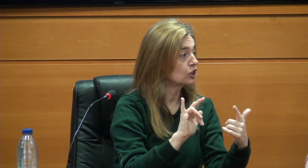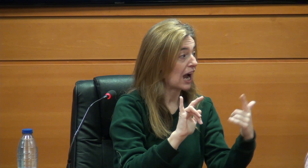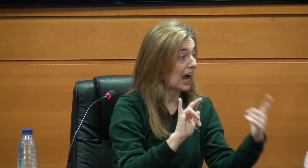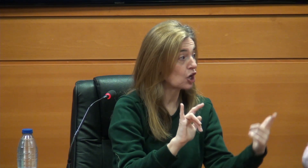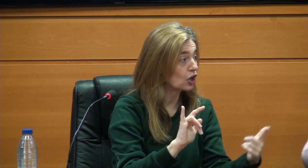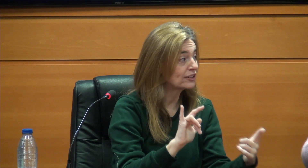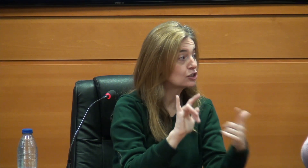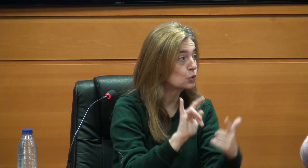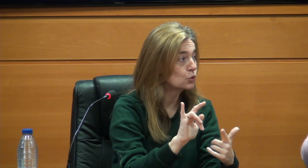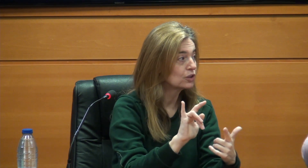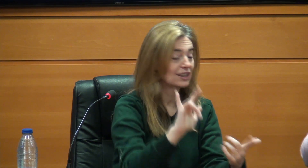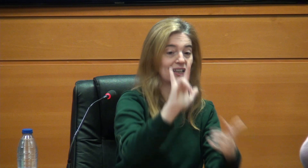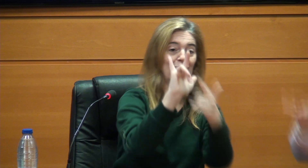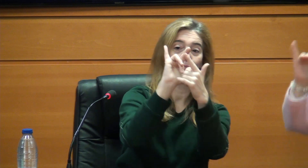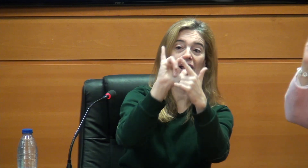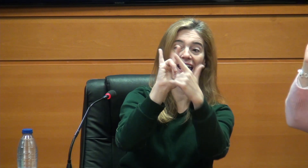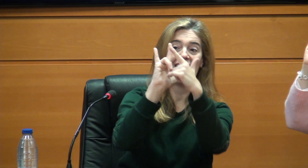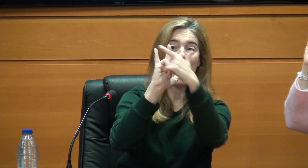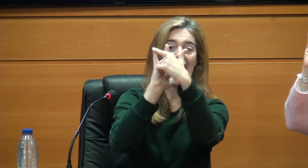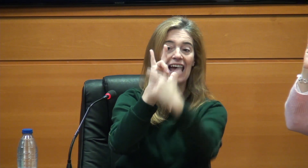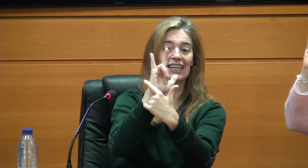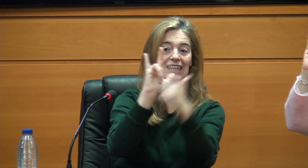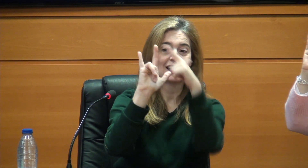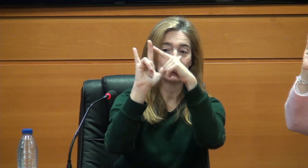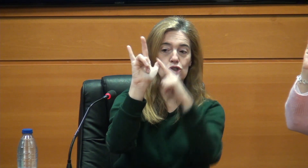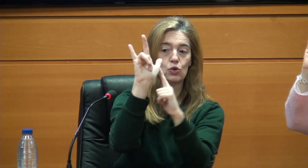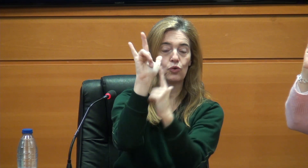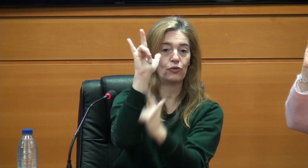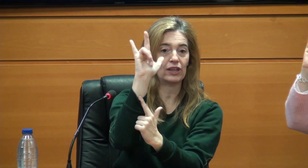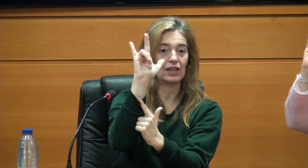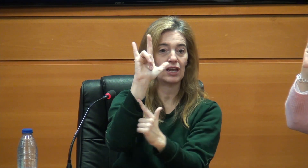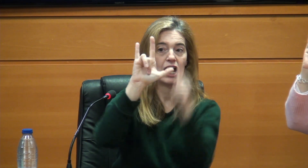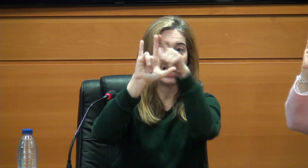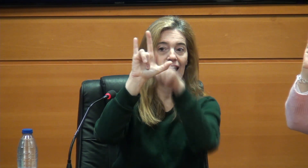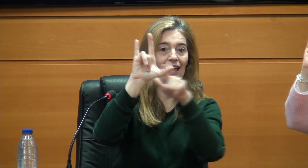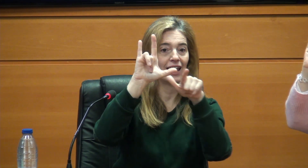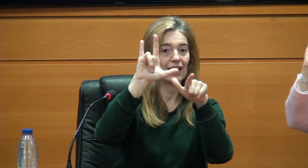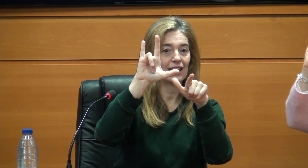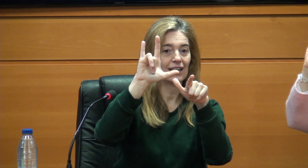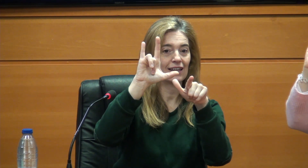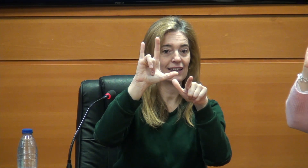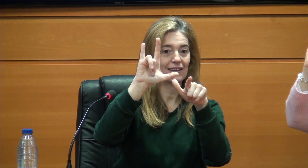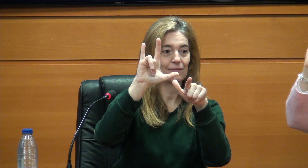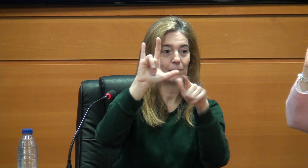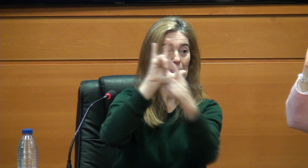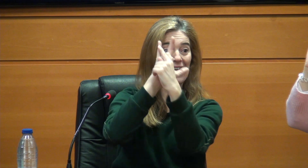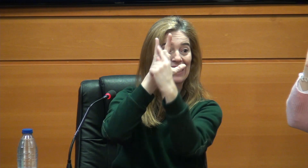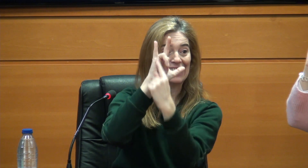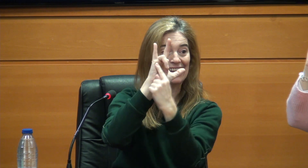I love you vale Este es el signo Universal de querer y significa I